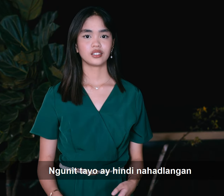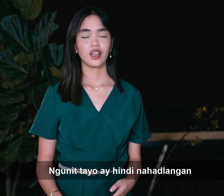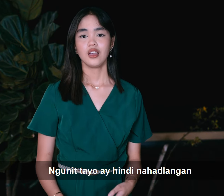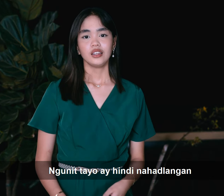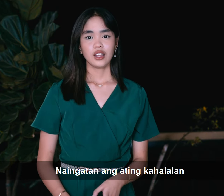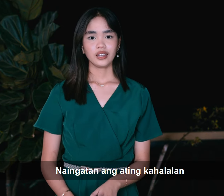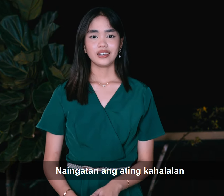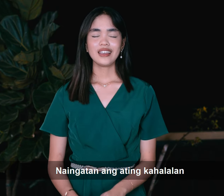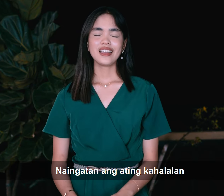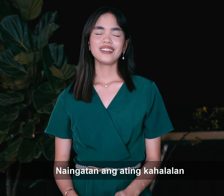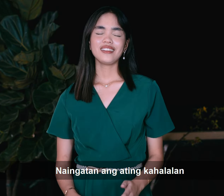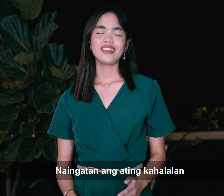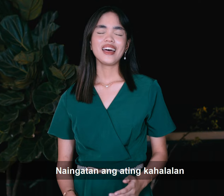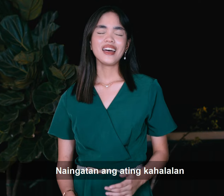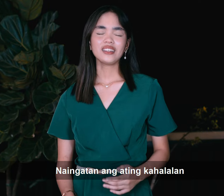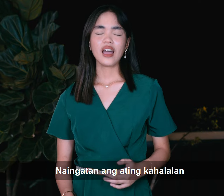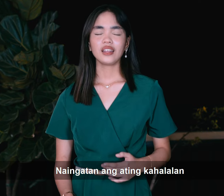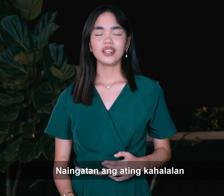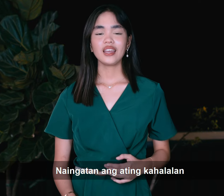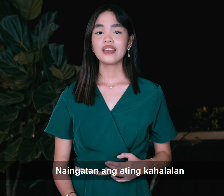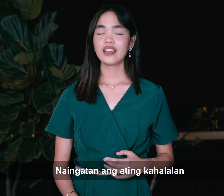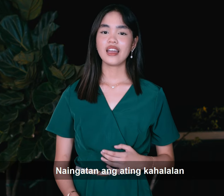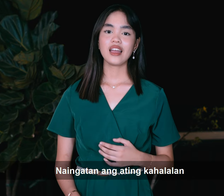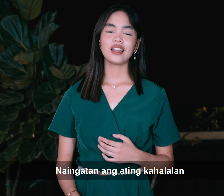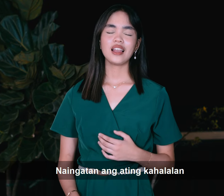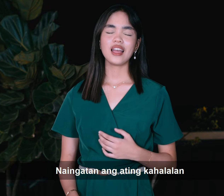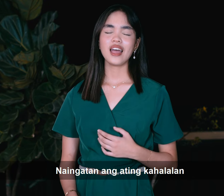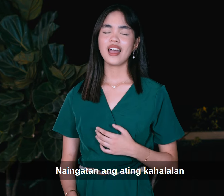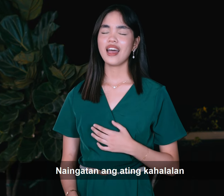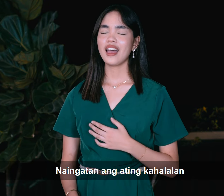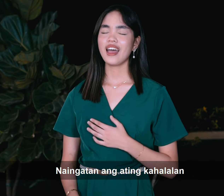nahadlangan, naingatan lang ating